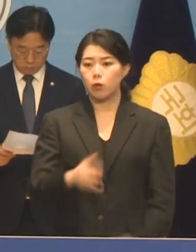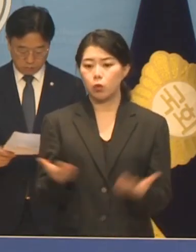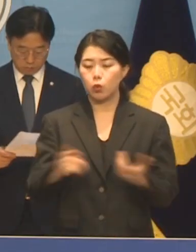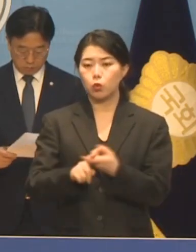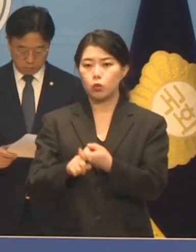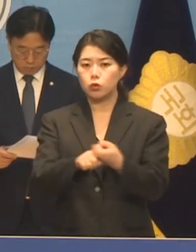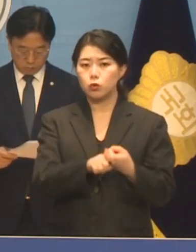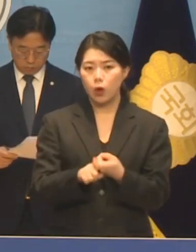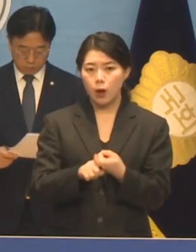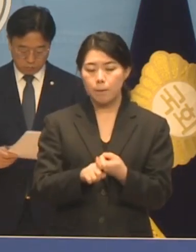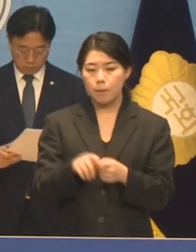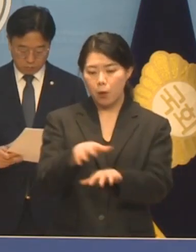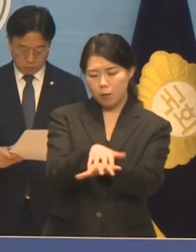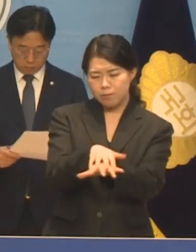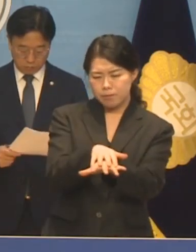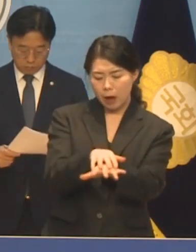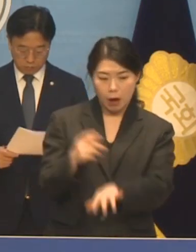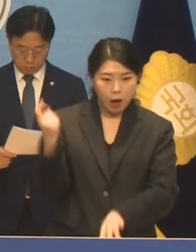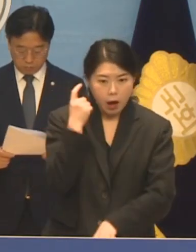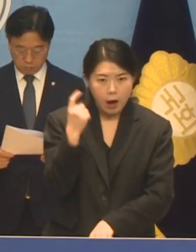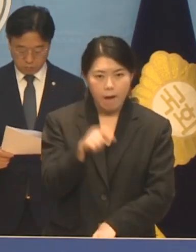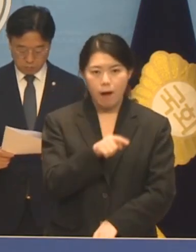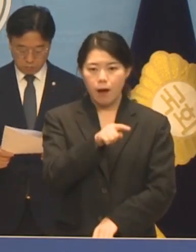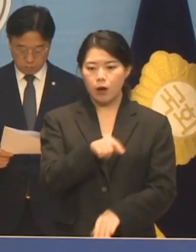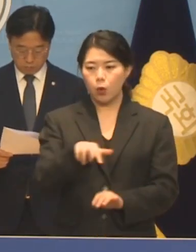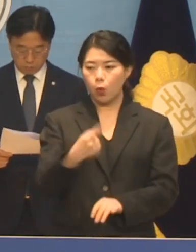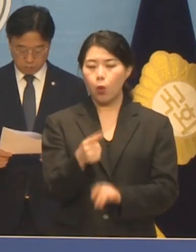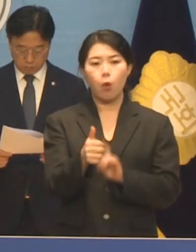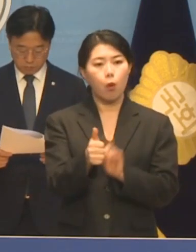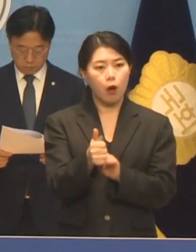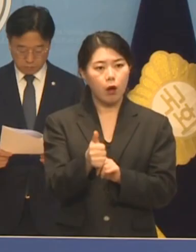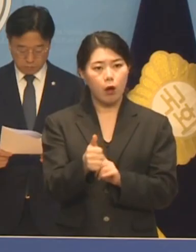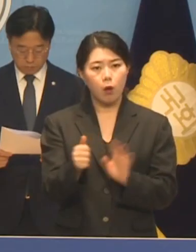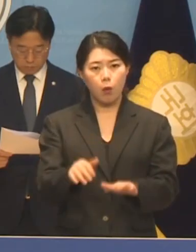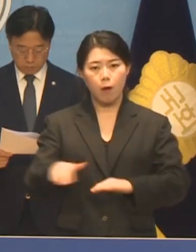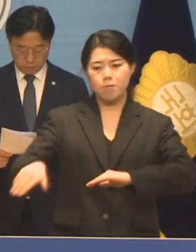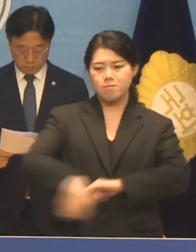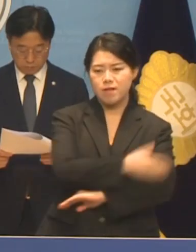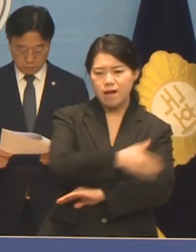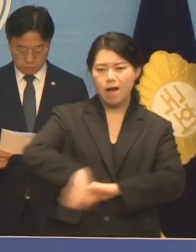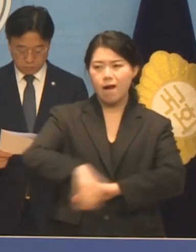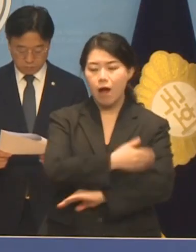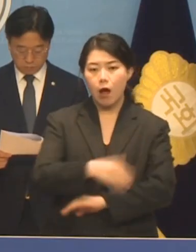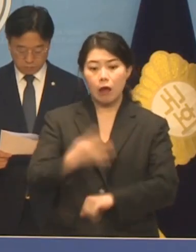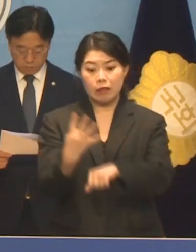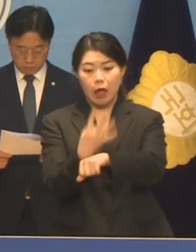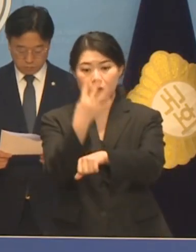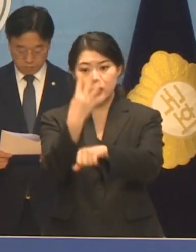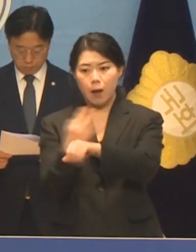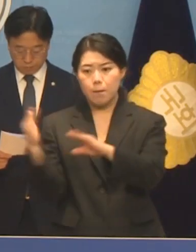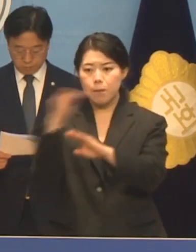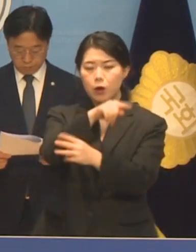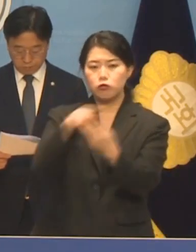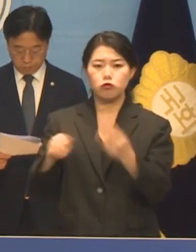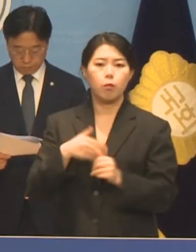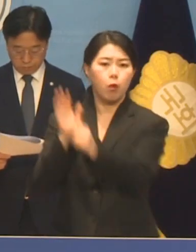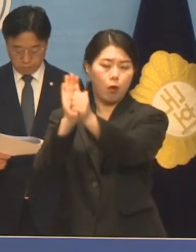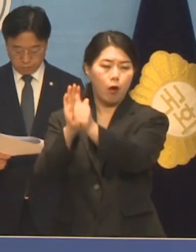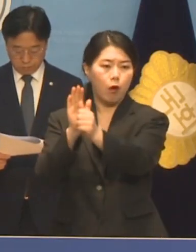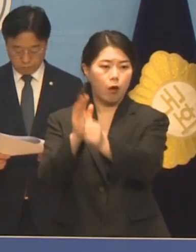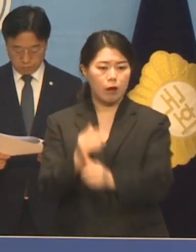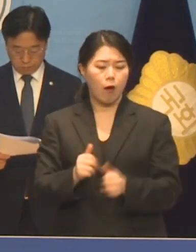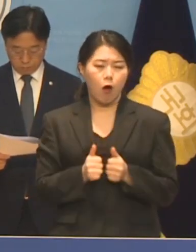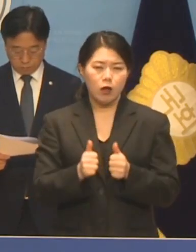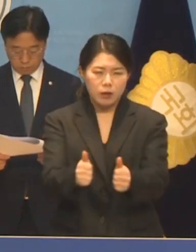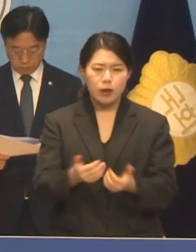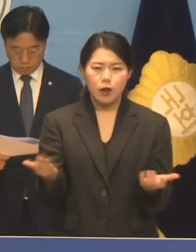노동조합 조직 소식이 들리자 카라 사측은 고현선 활동가를 왕복 4시간 거리의 파주로 발령 보냈습니다. 열심히 일하려고